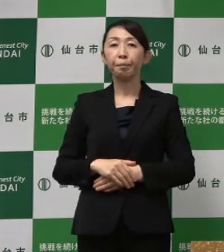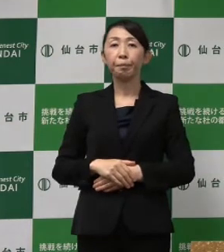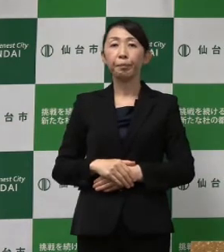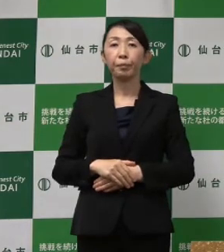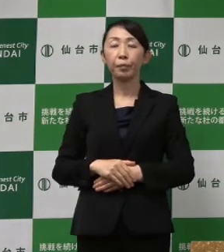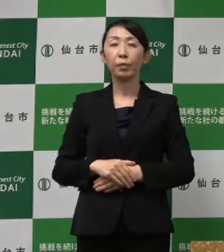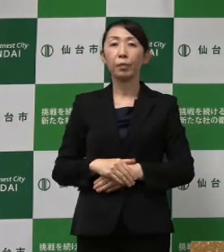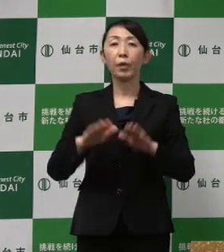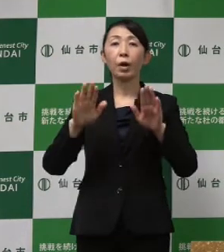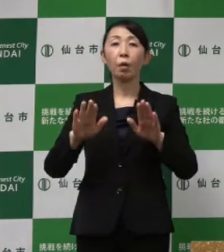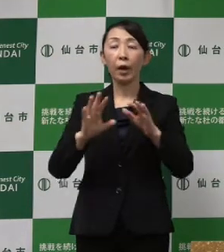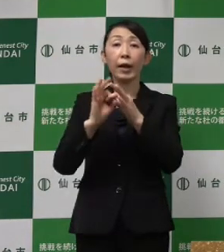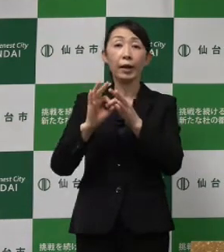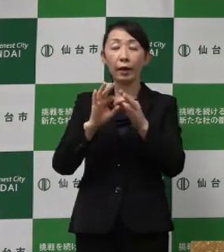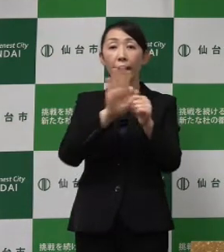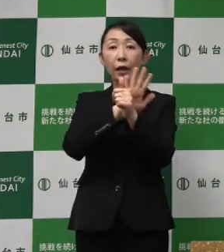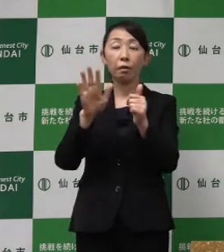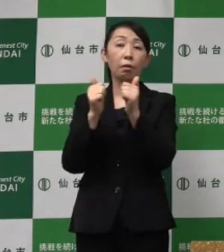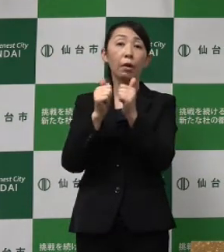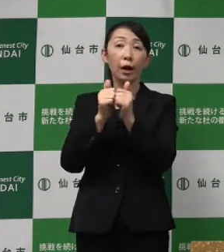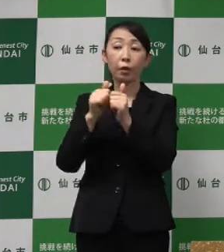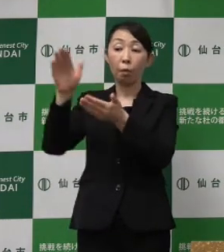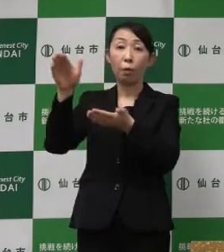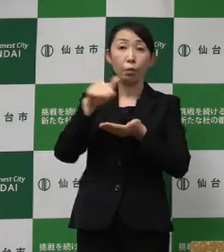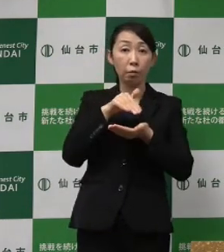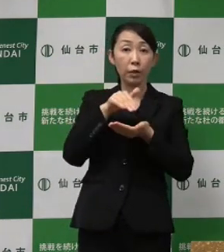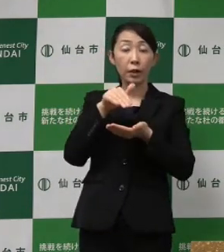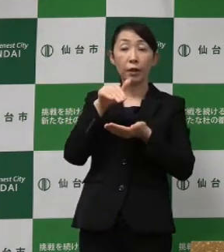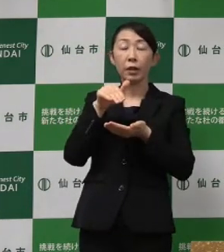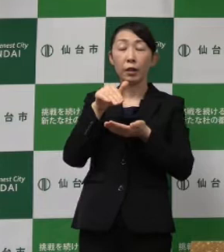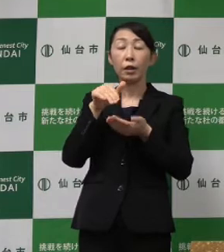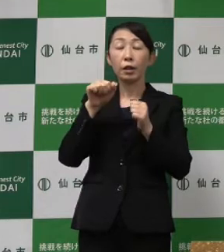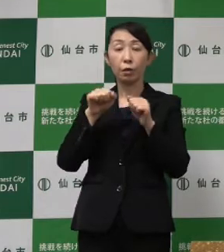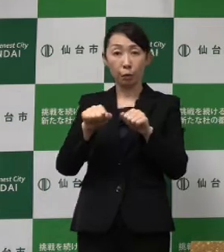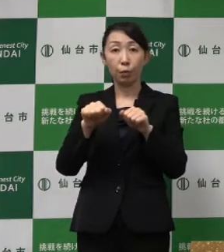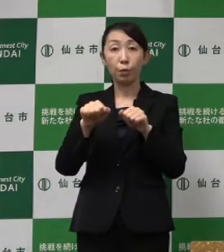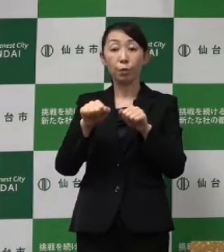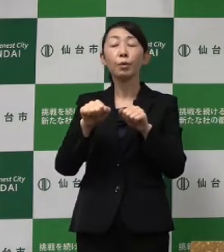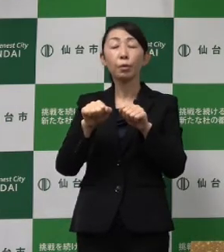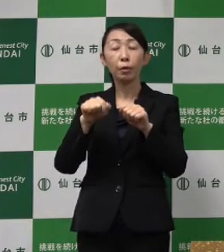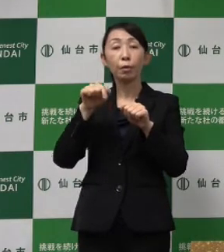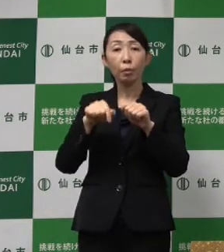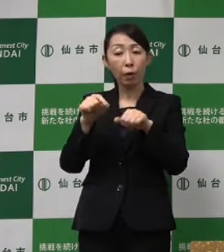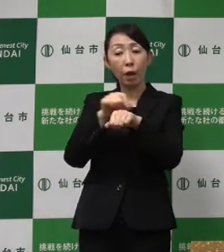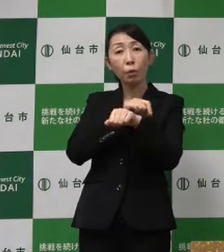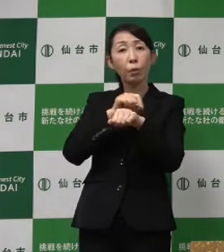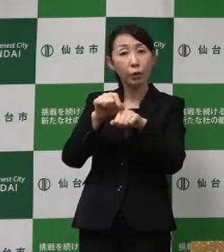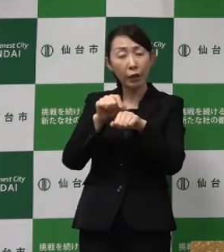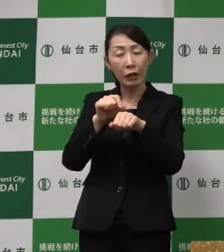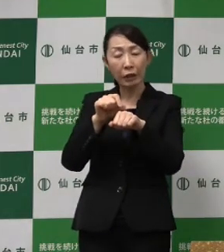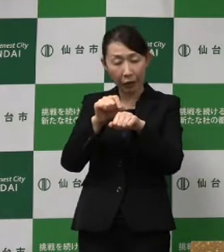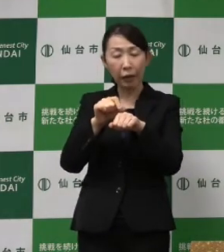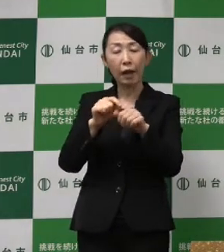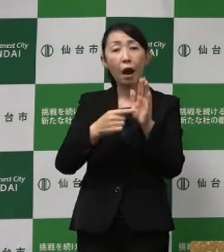します。今回関係閣僚会合、仙台誘致しようと、特にどういったところをこうアピールして、